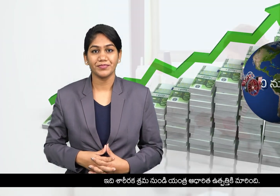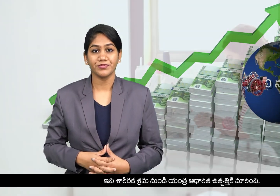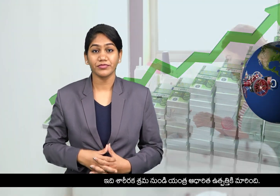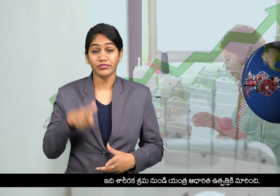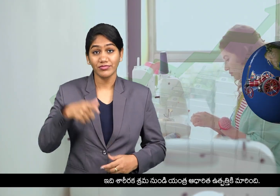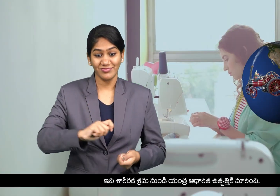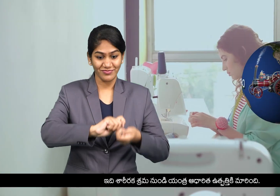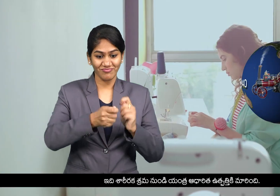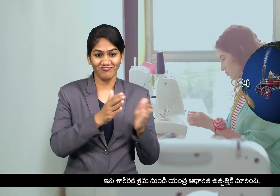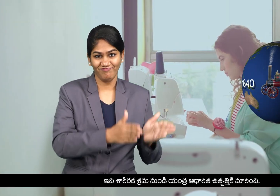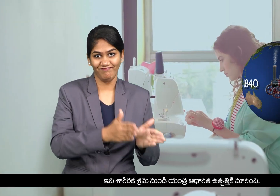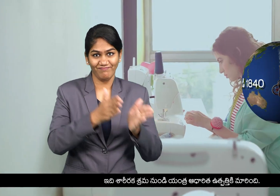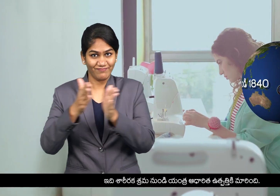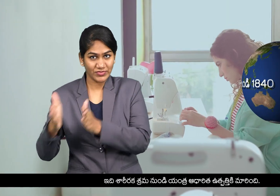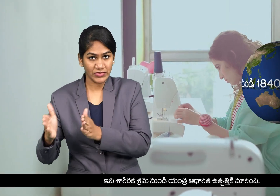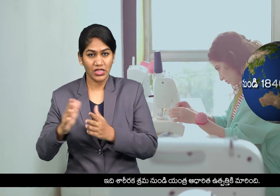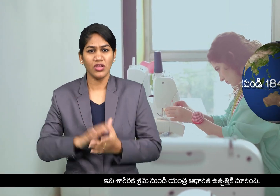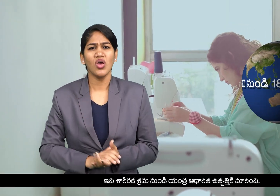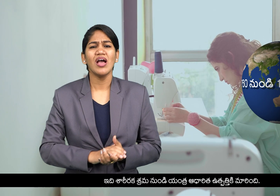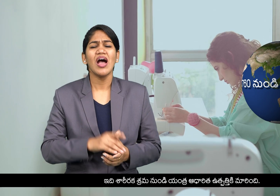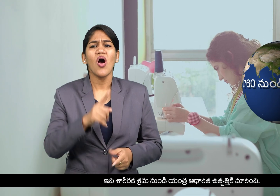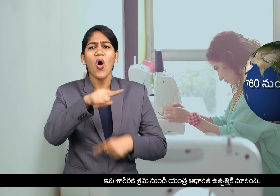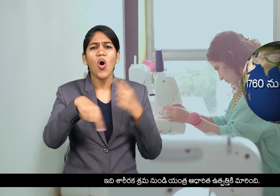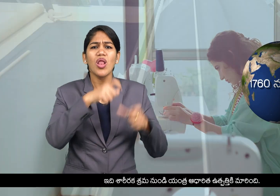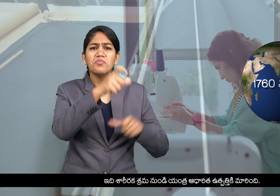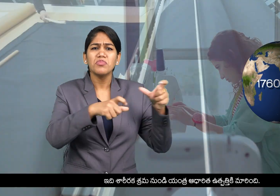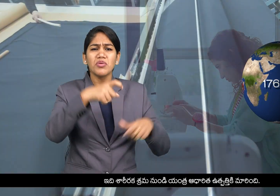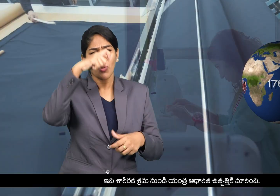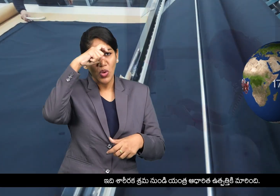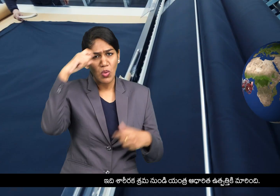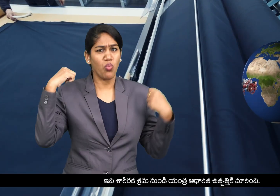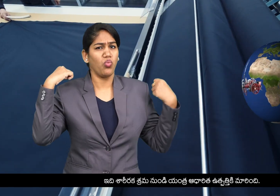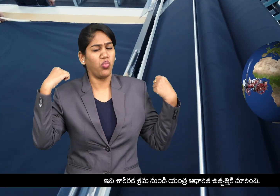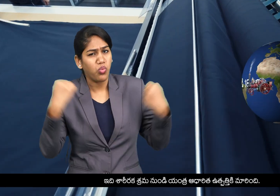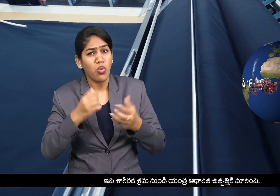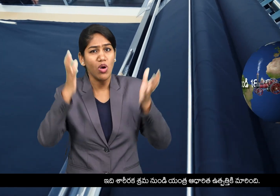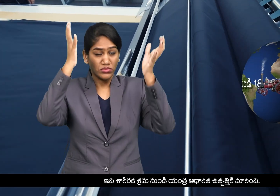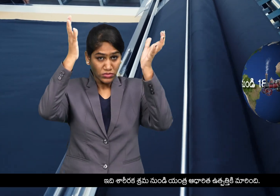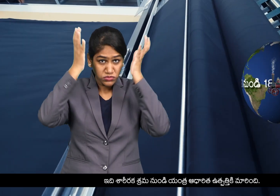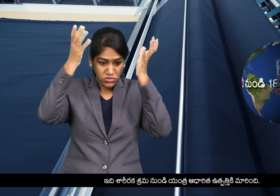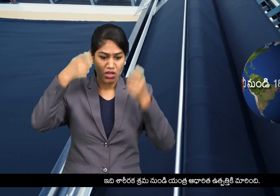ఇది శారీరక శ్రమ నుండి యంత్ర ఆధారిత ఉత్పత్తికి మారింది.